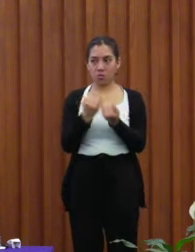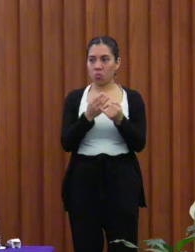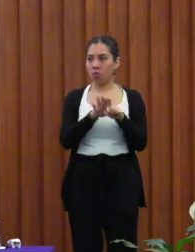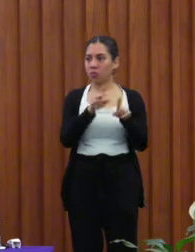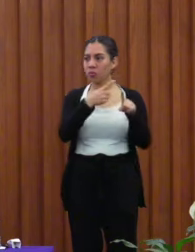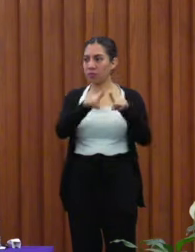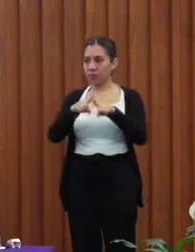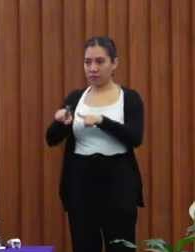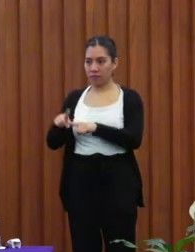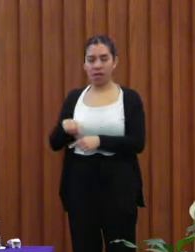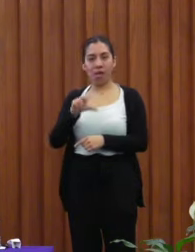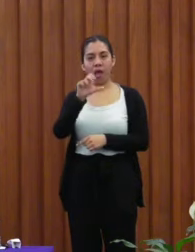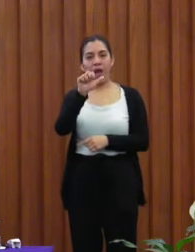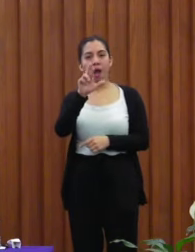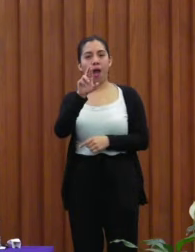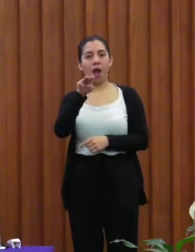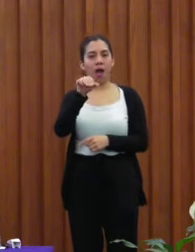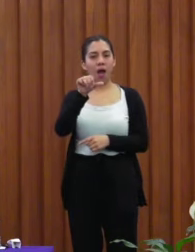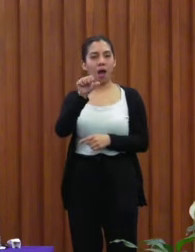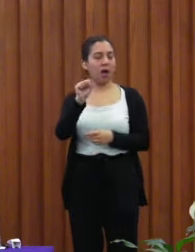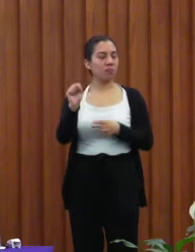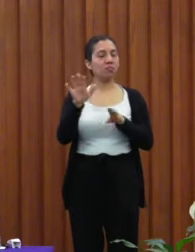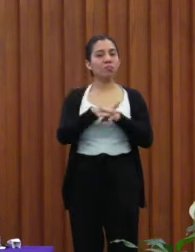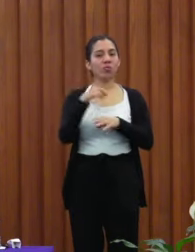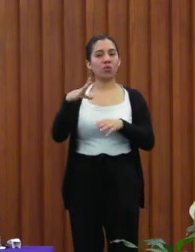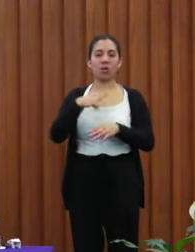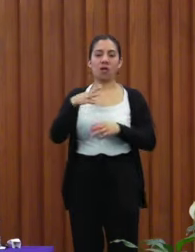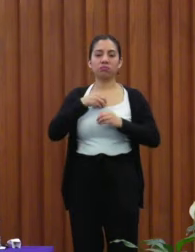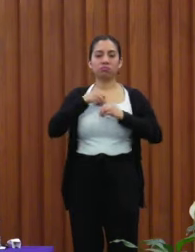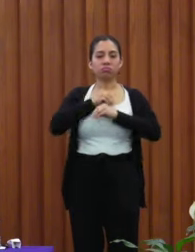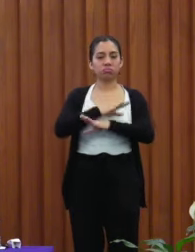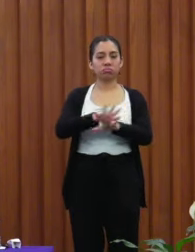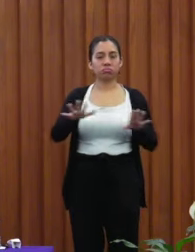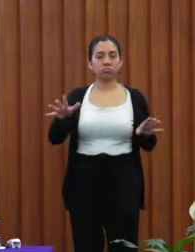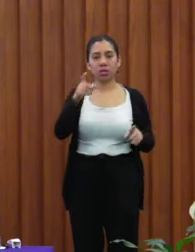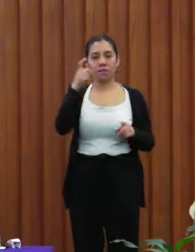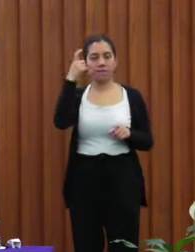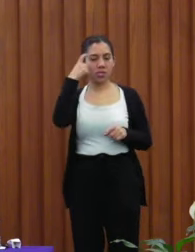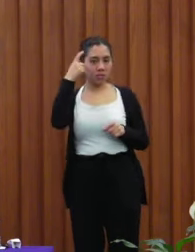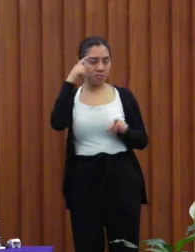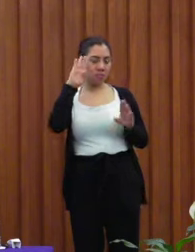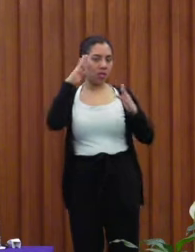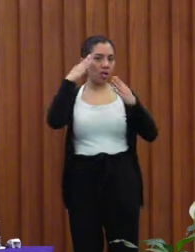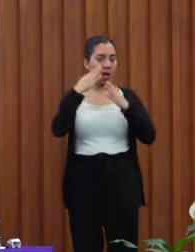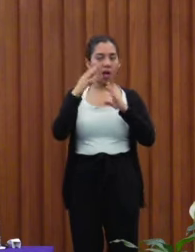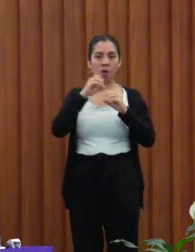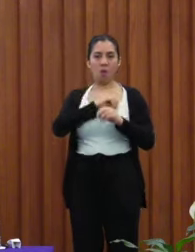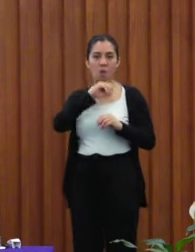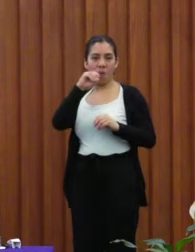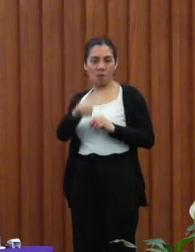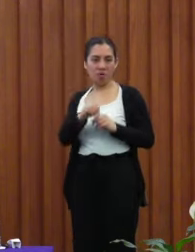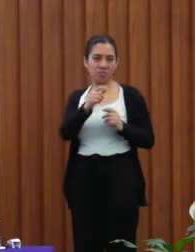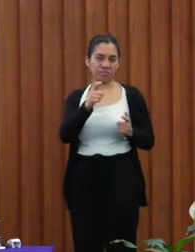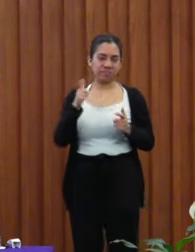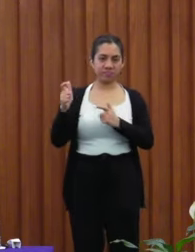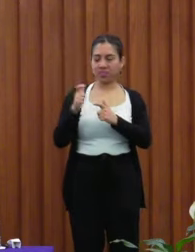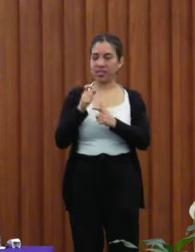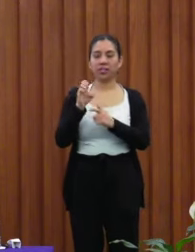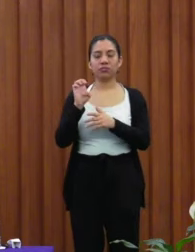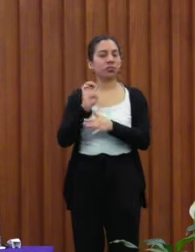llega con el odio en el pensamiento, con el odio en las palabras. Entonces creo que desde ahí